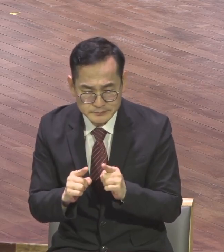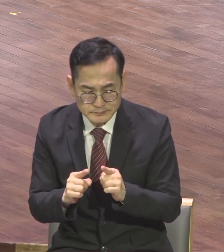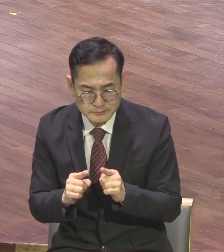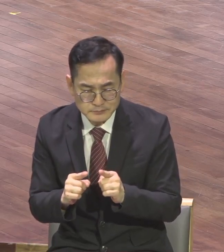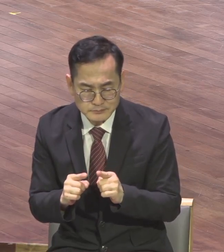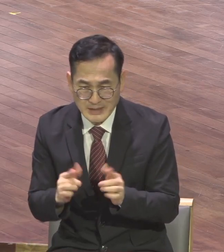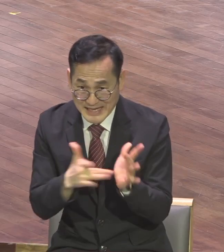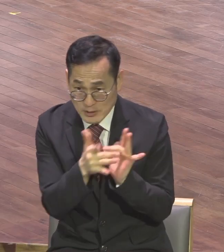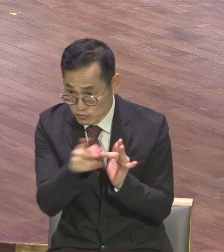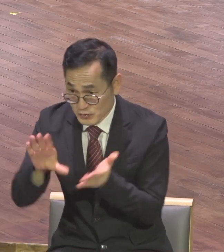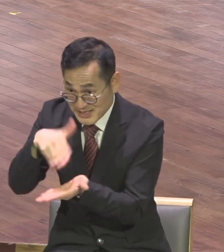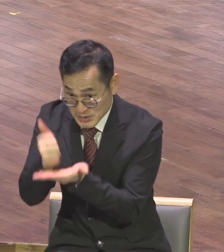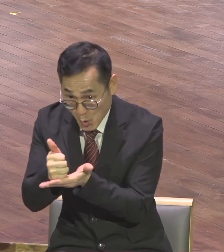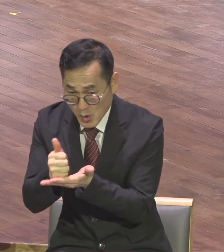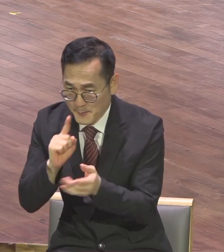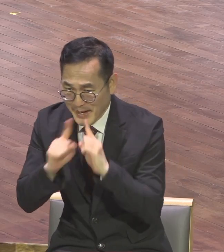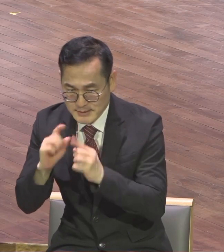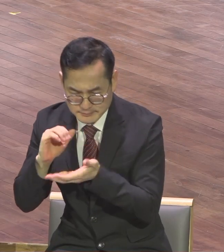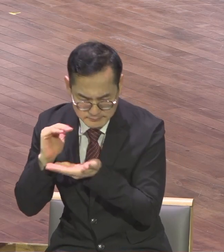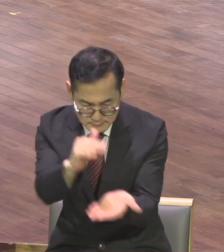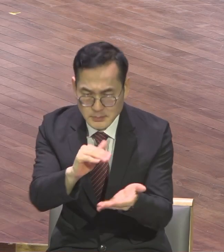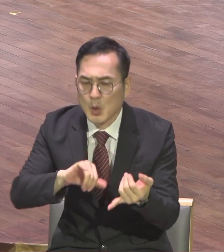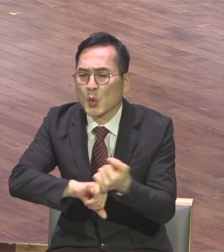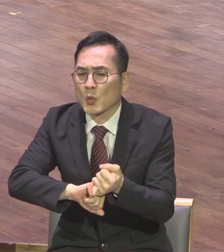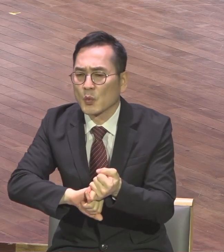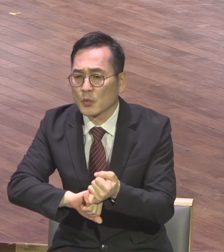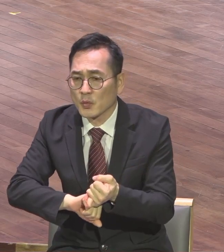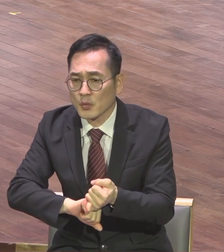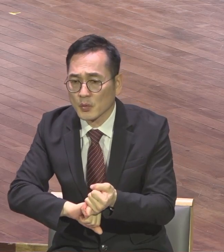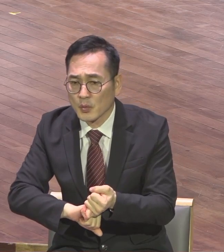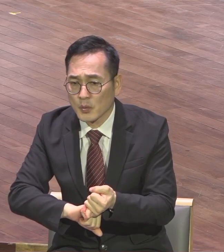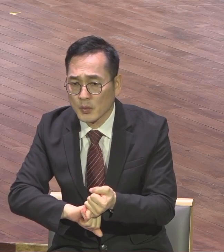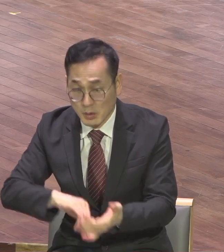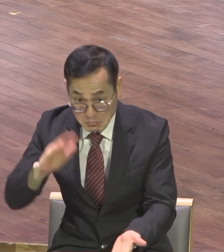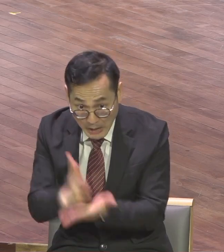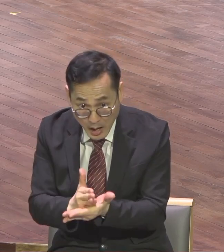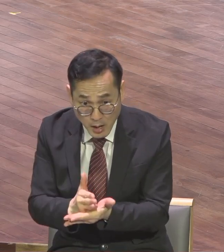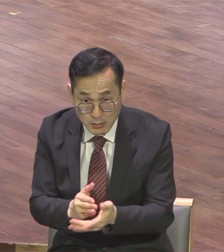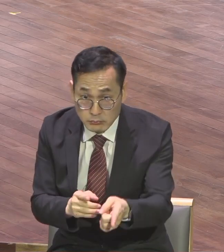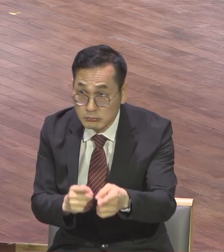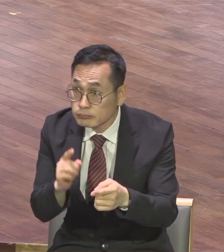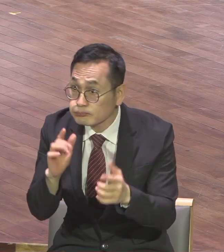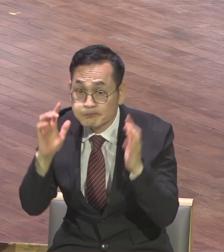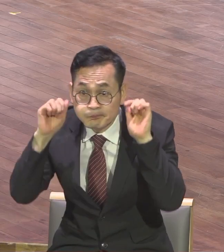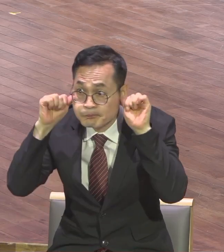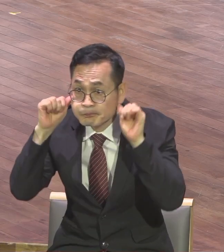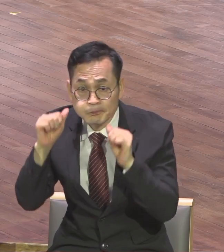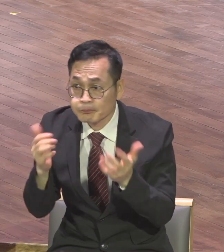적어도 예수가 그리스도라는 성경 구절을 가지고 설명할 수 있어야 돼요. 간단합니다, 그거.